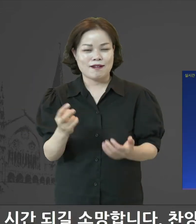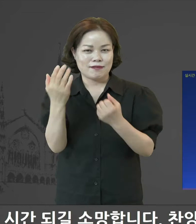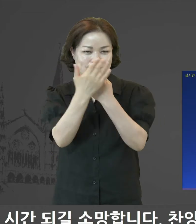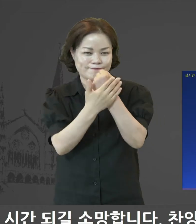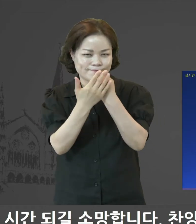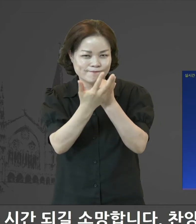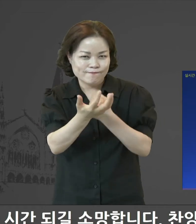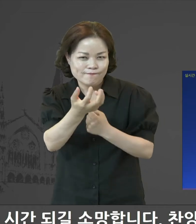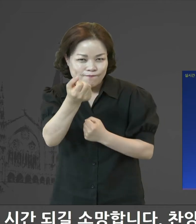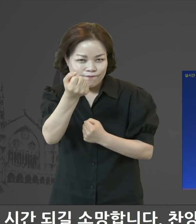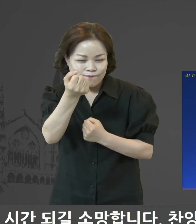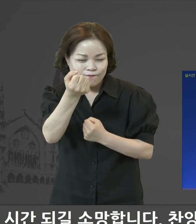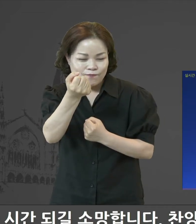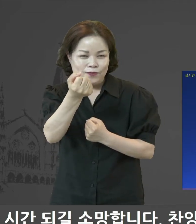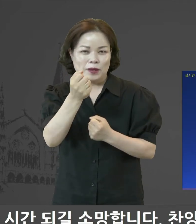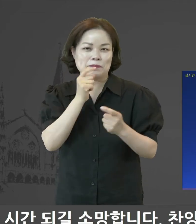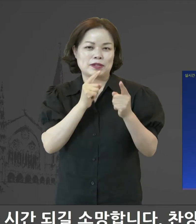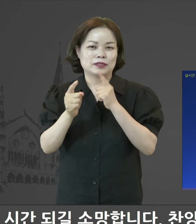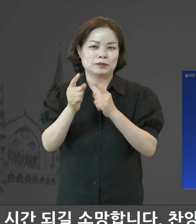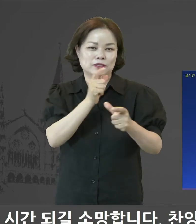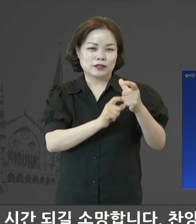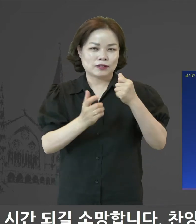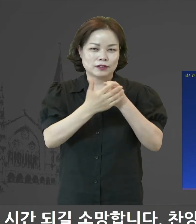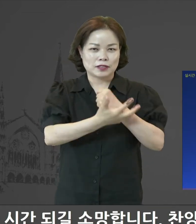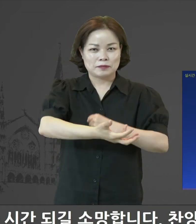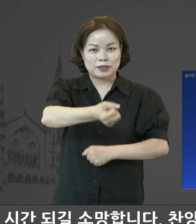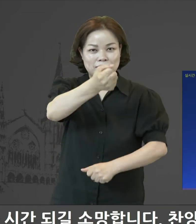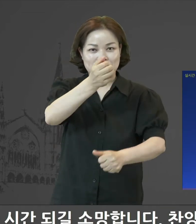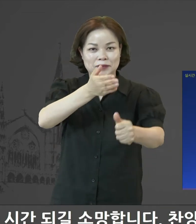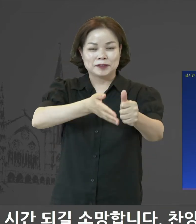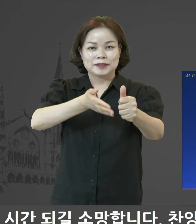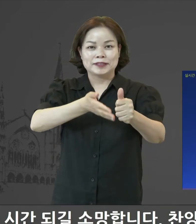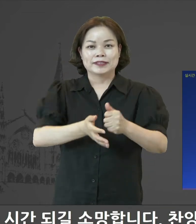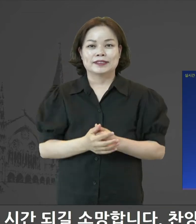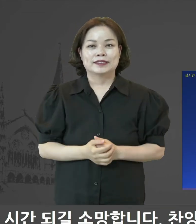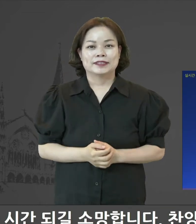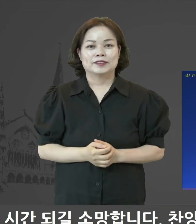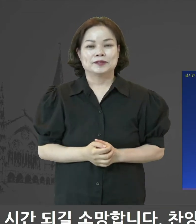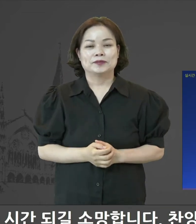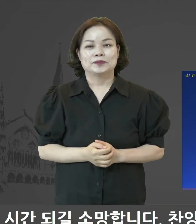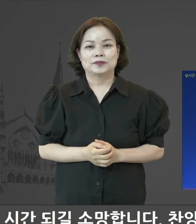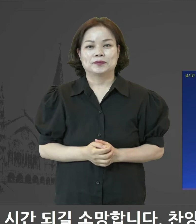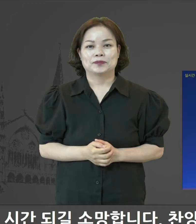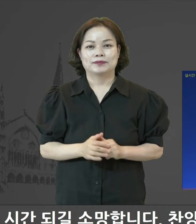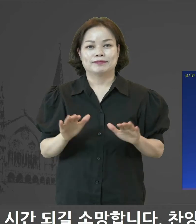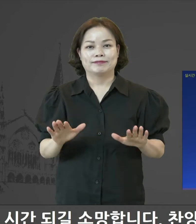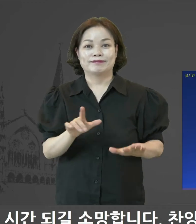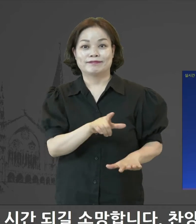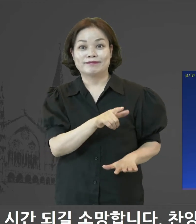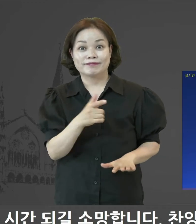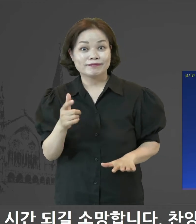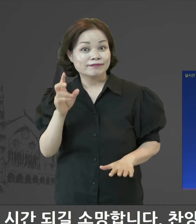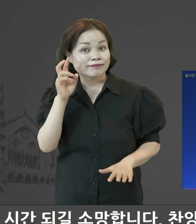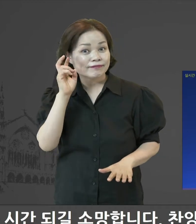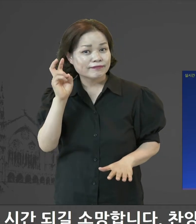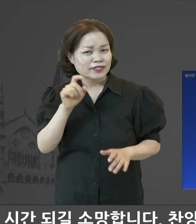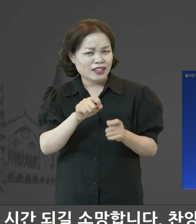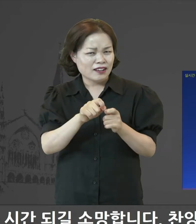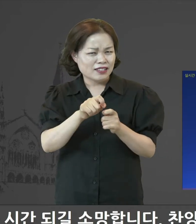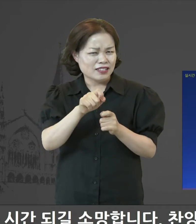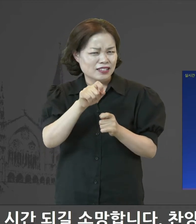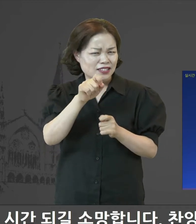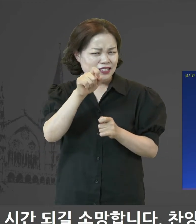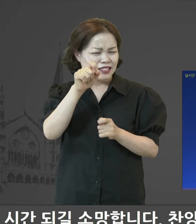말씀의 향기가 더 깊어질 수 있기를 소망합니다. 오늘 하루 혹시 긴